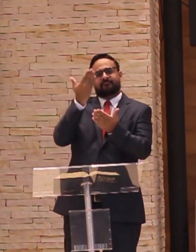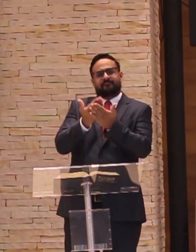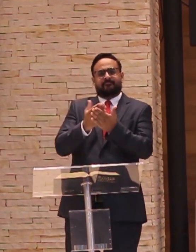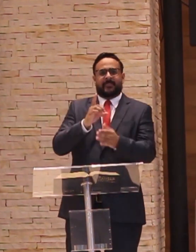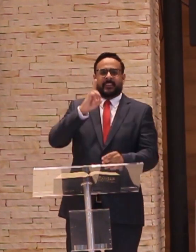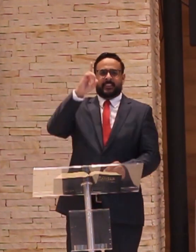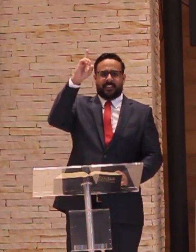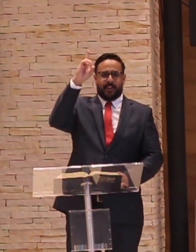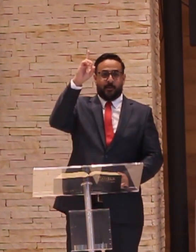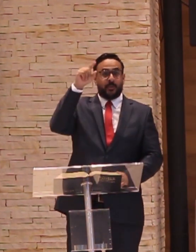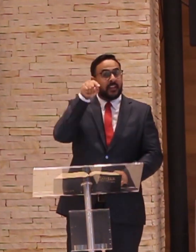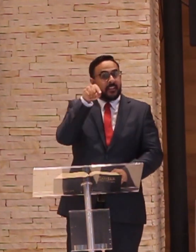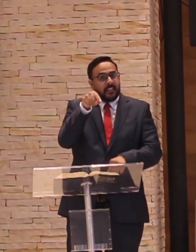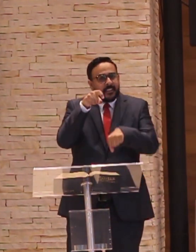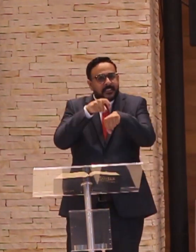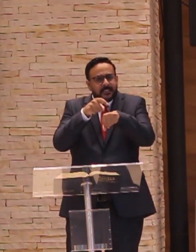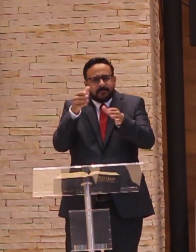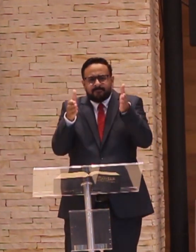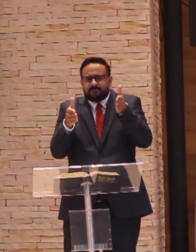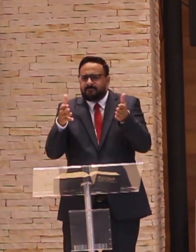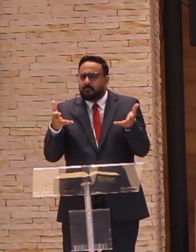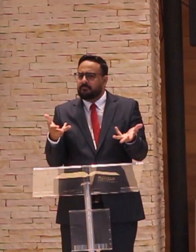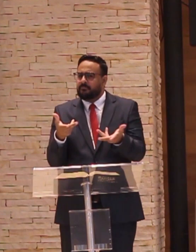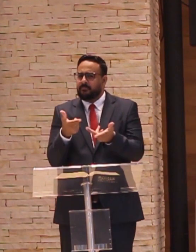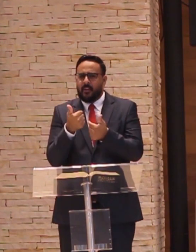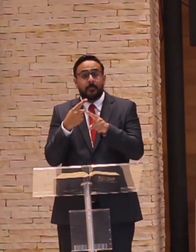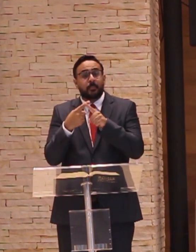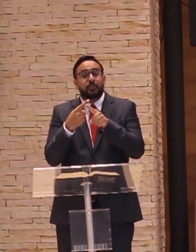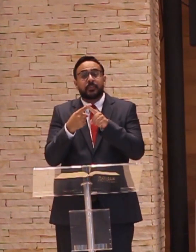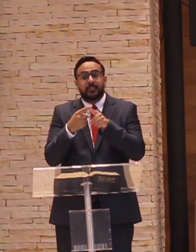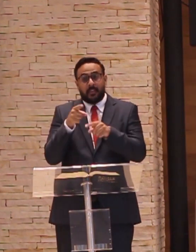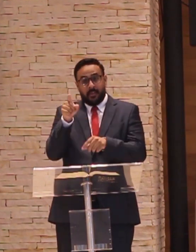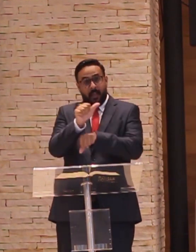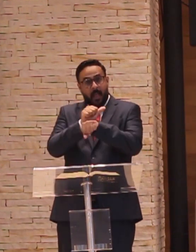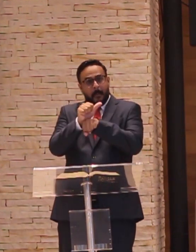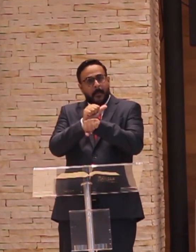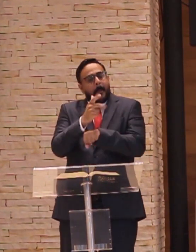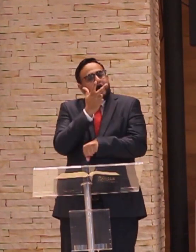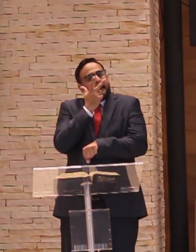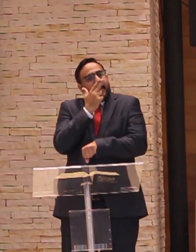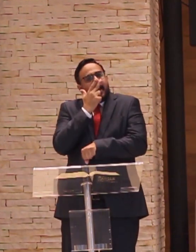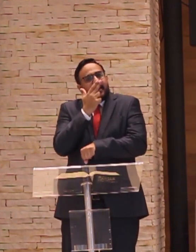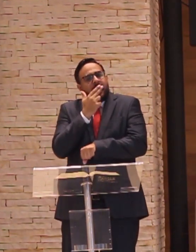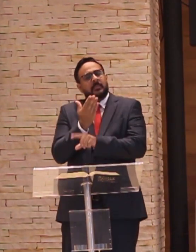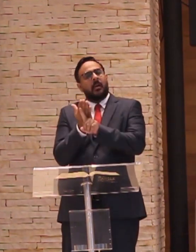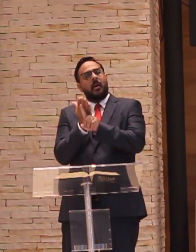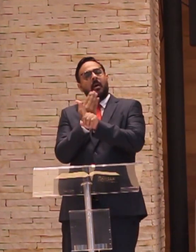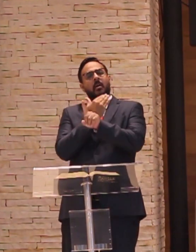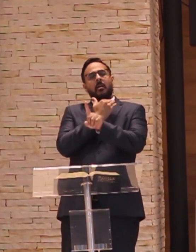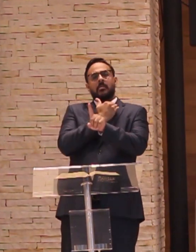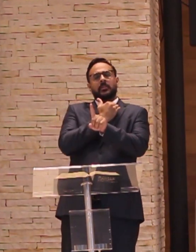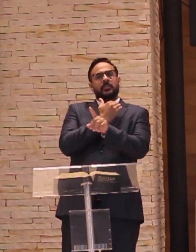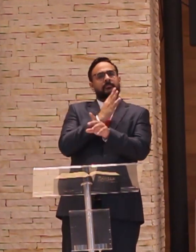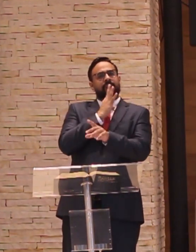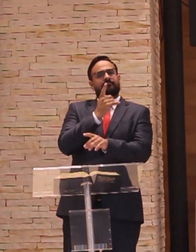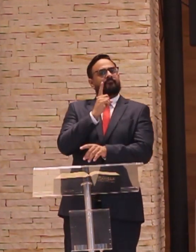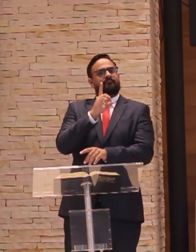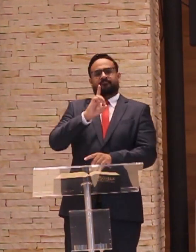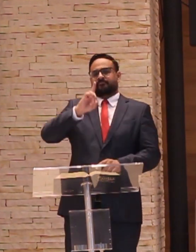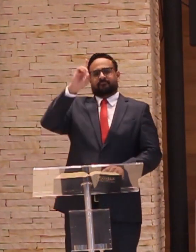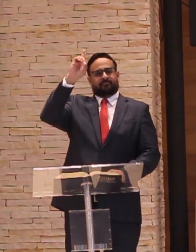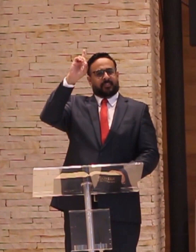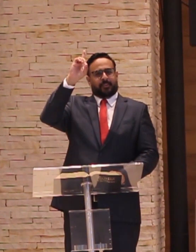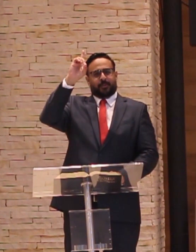na palavra de Deus e ele acreditava em Deus. Este foi um momento maravilhoso na vida de